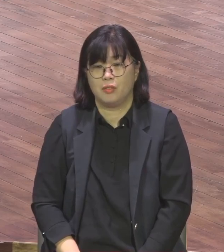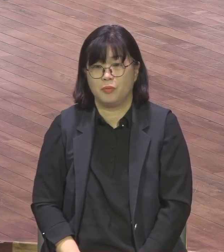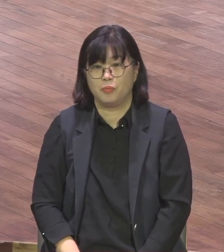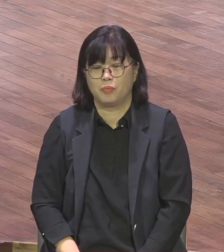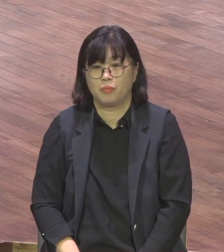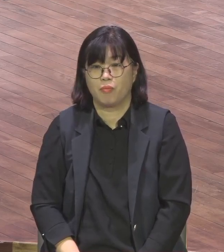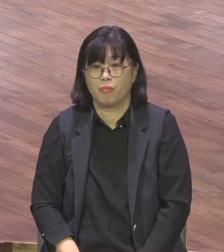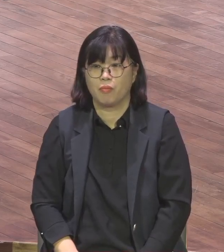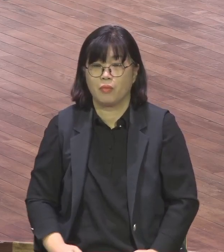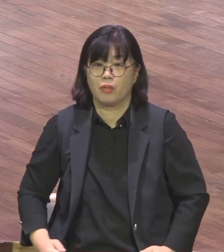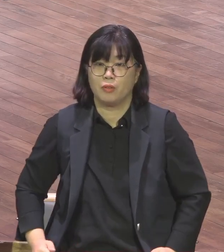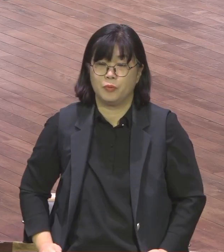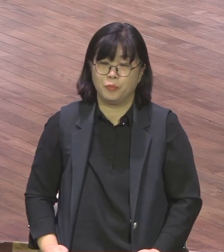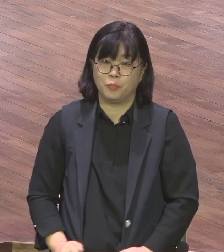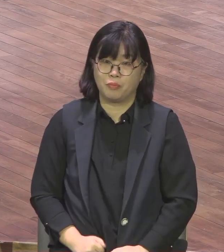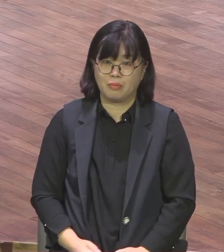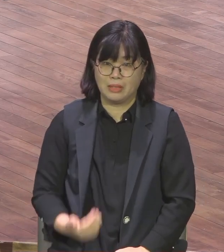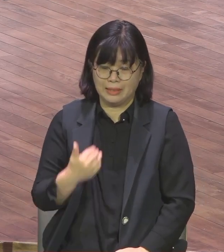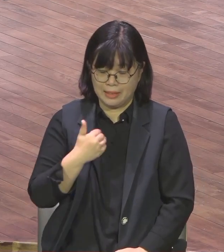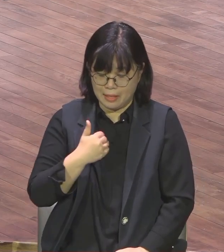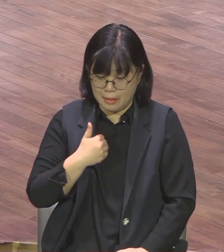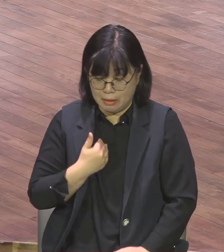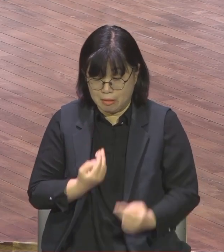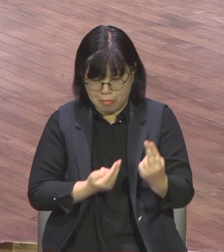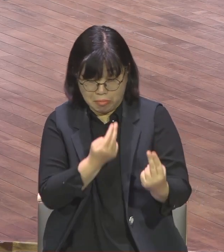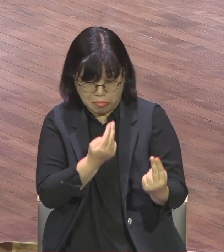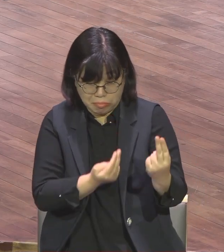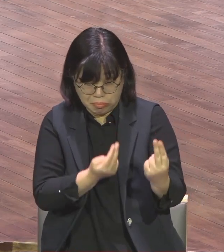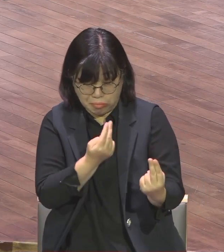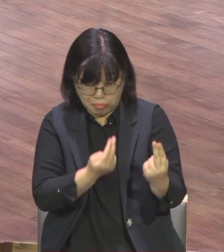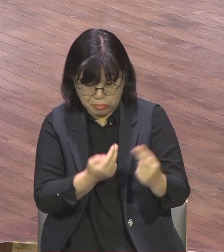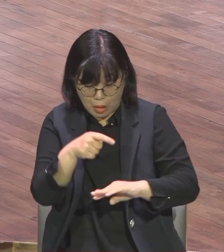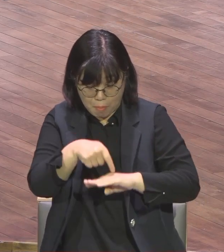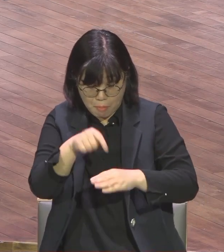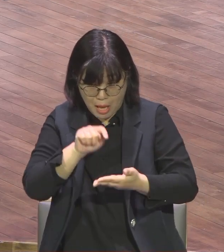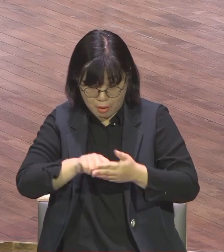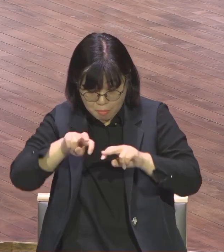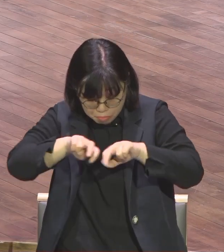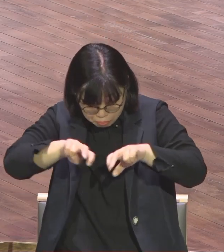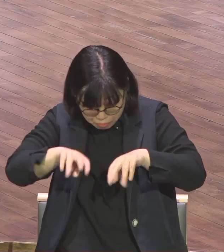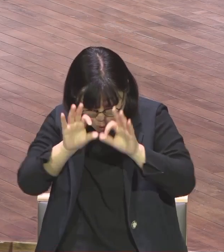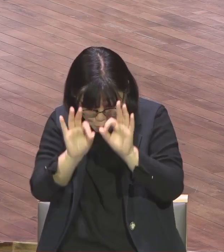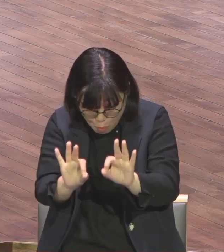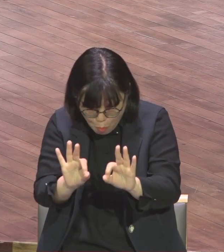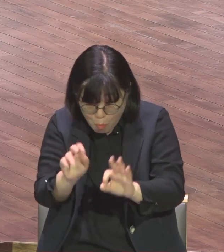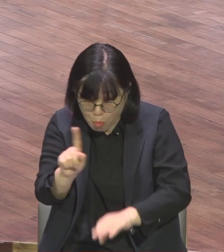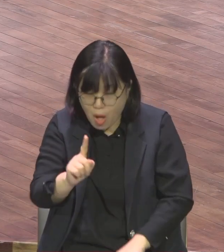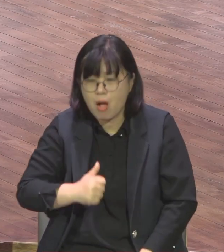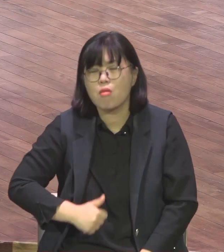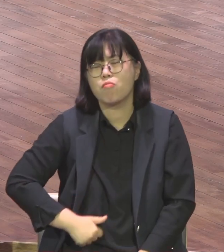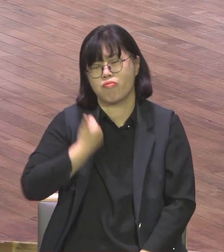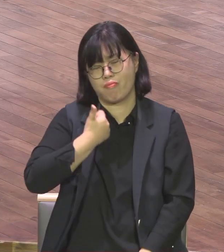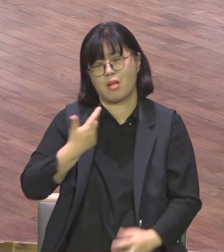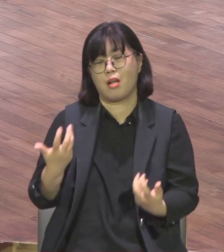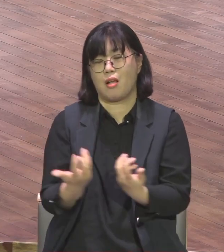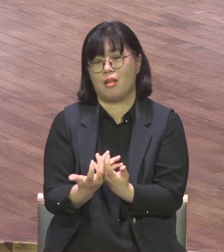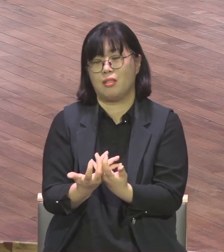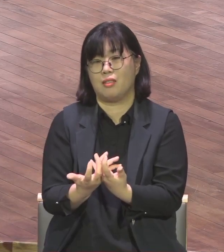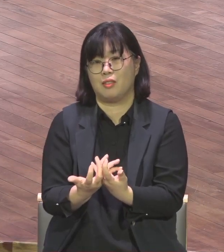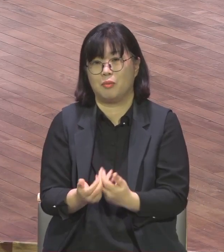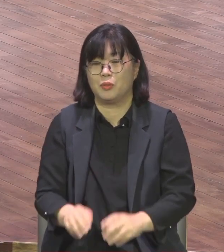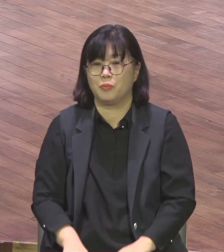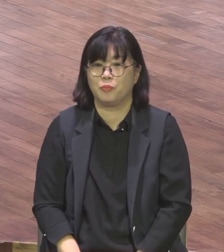분노. 분노가 생긴. 분노가 자리 잡고 있어요. 자녀들도 말이요, 싫어하는